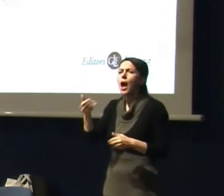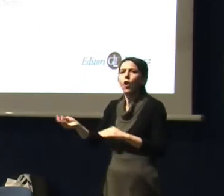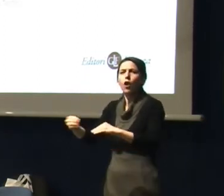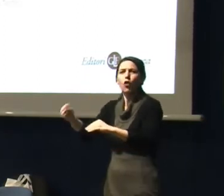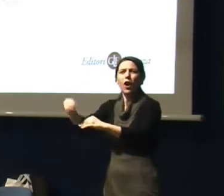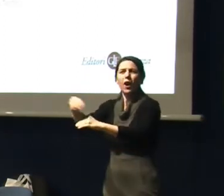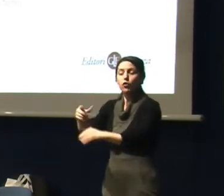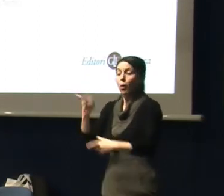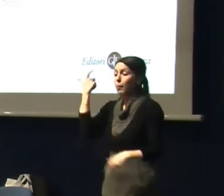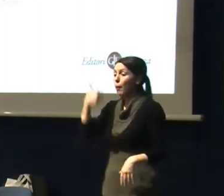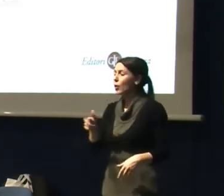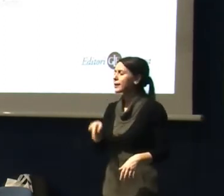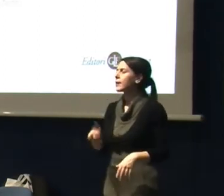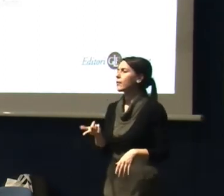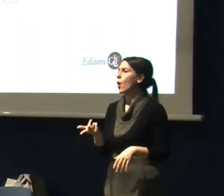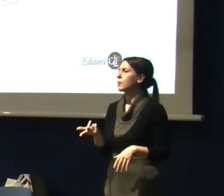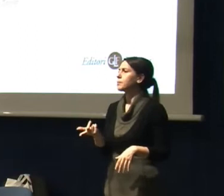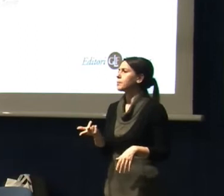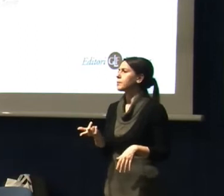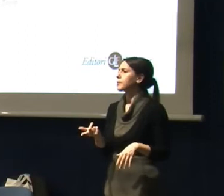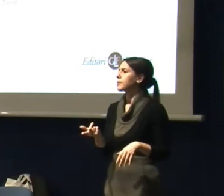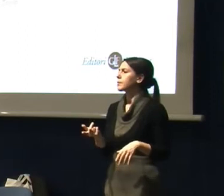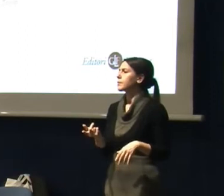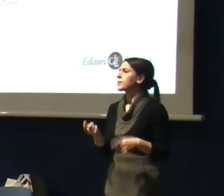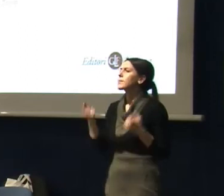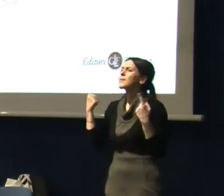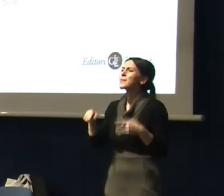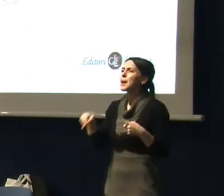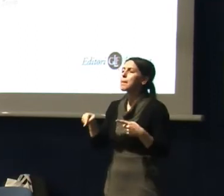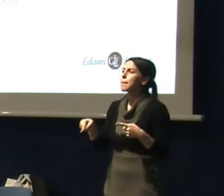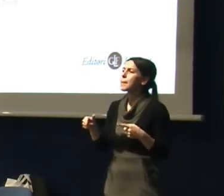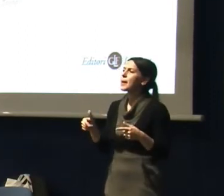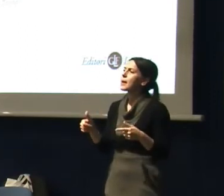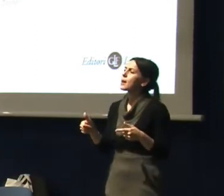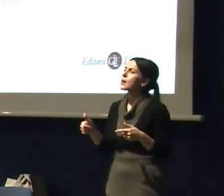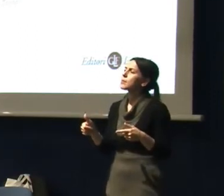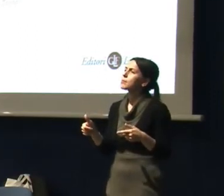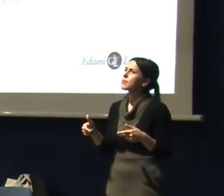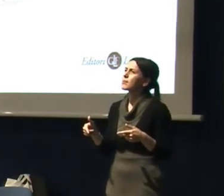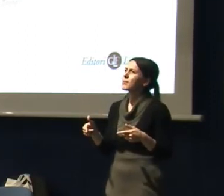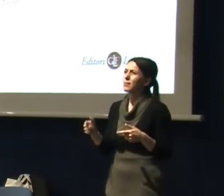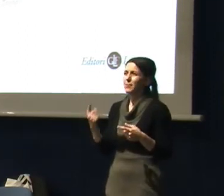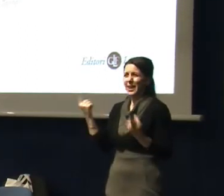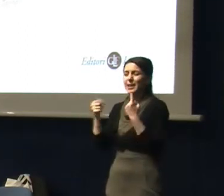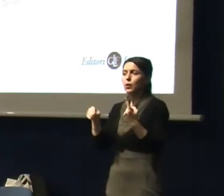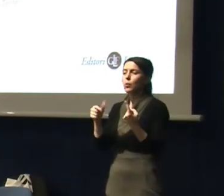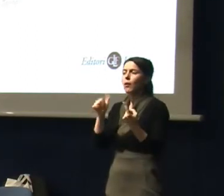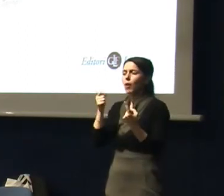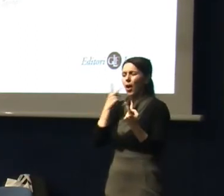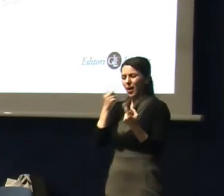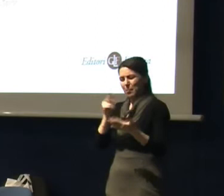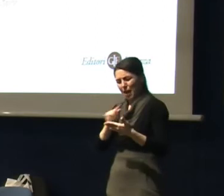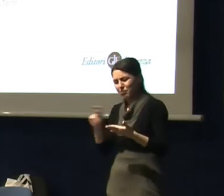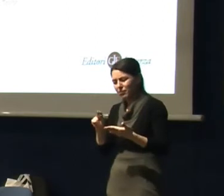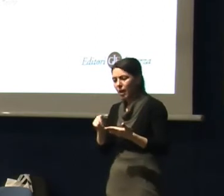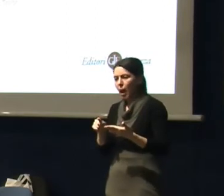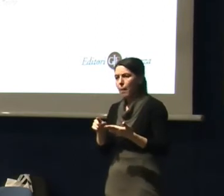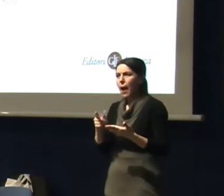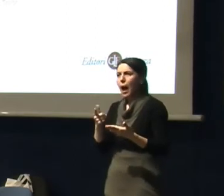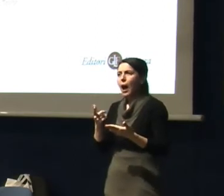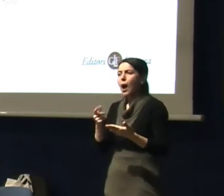c'è uno scenario che però fa immaginare anche futuro che sembra anche molto molto